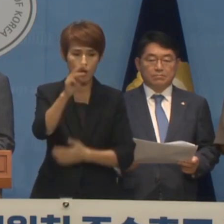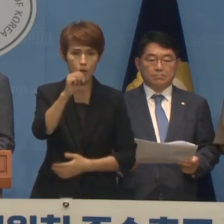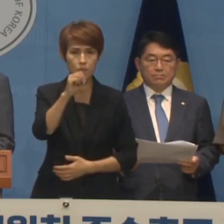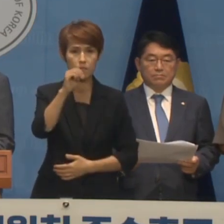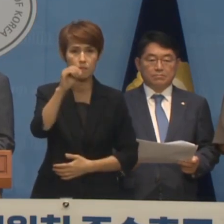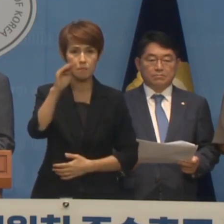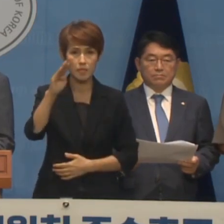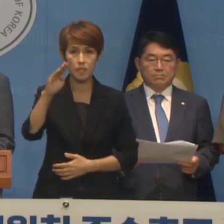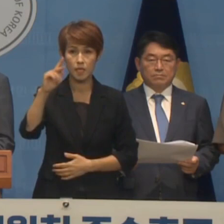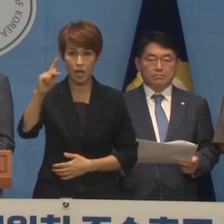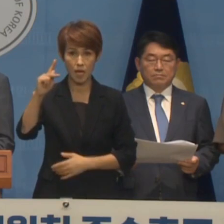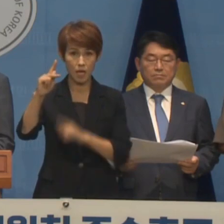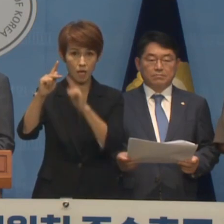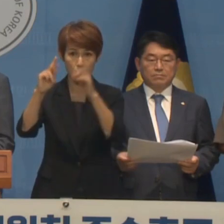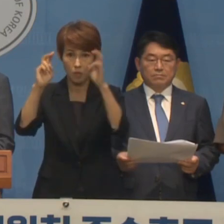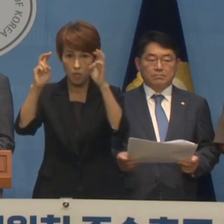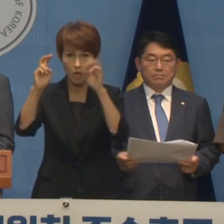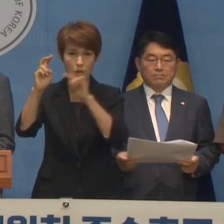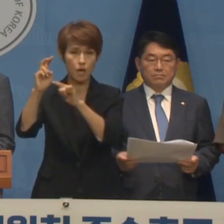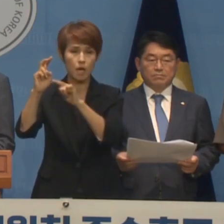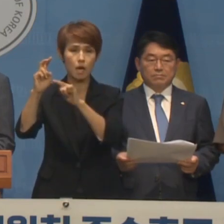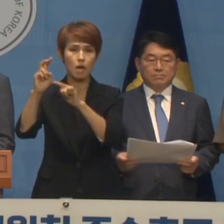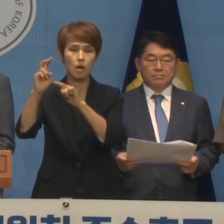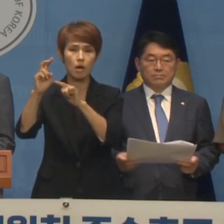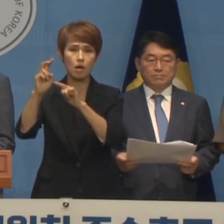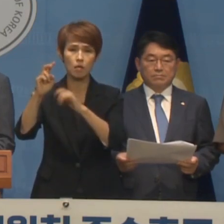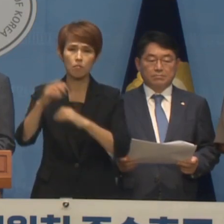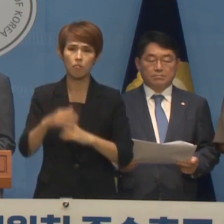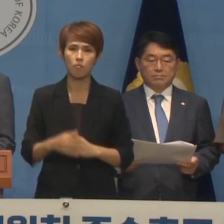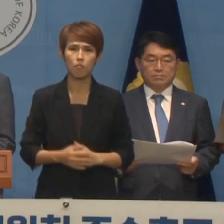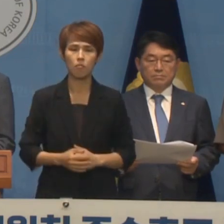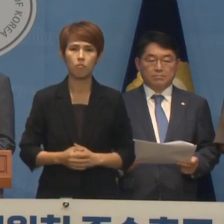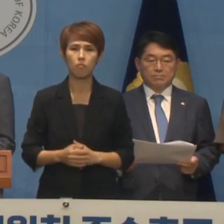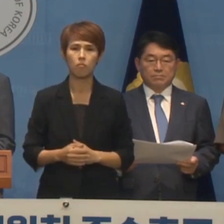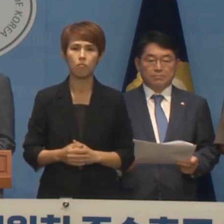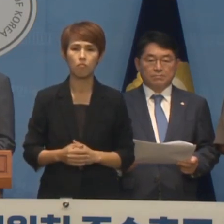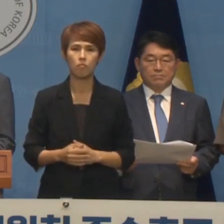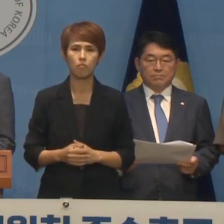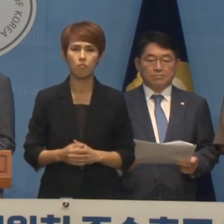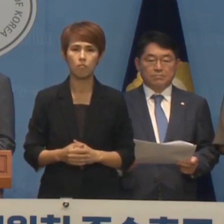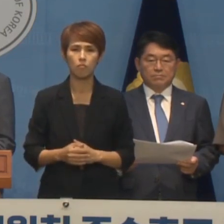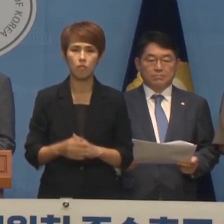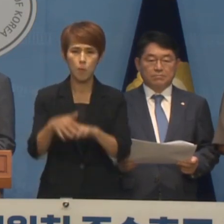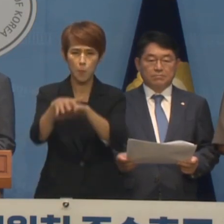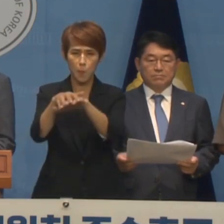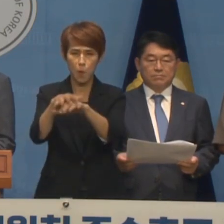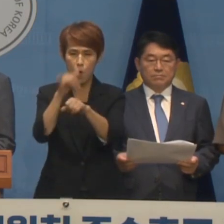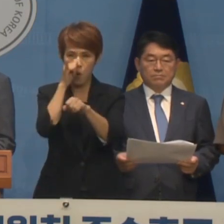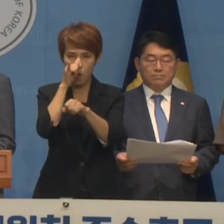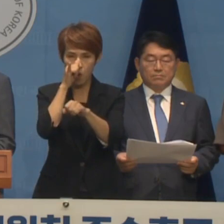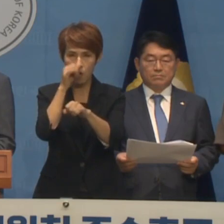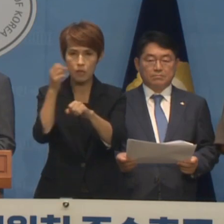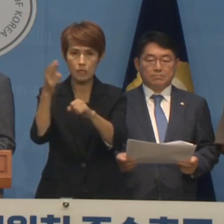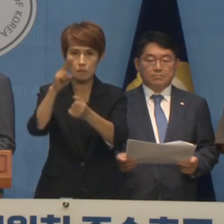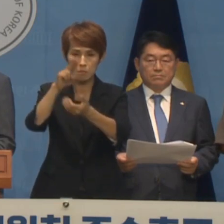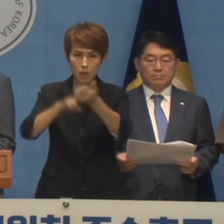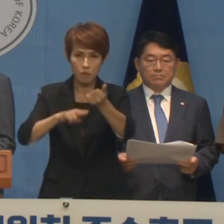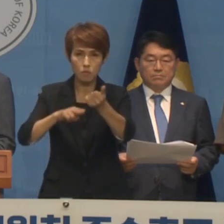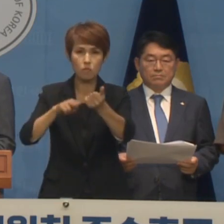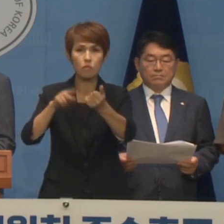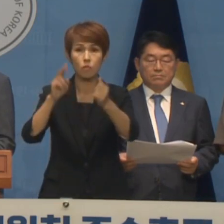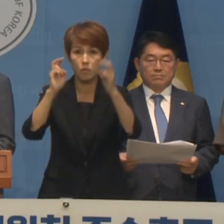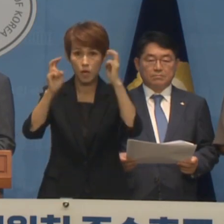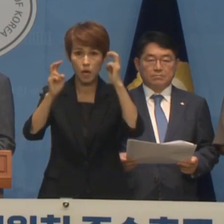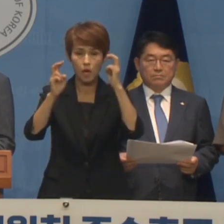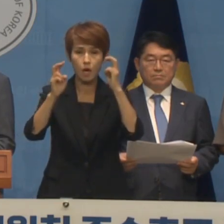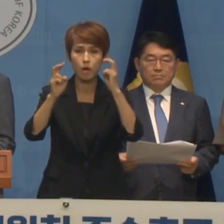MBK 파트너스와 같은 기업 인수 및 합병 후 구조조정을 해서 되파는 것을 주업으로 하는 업체에 투자하거나